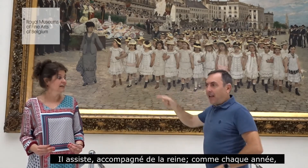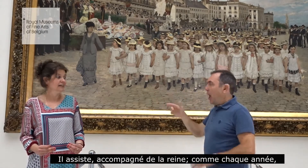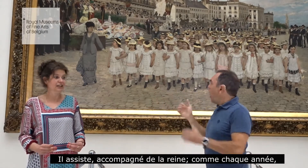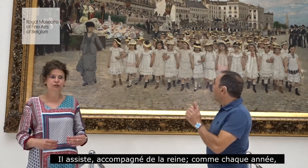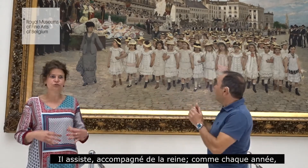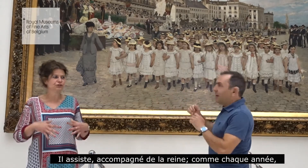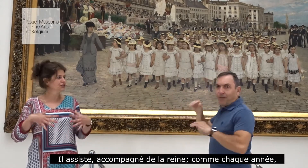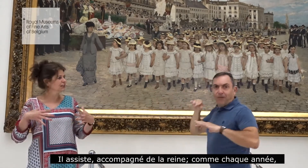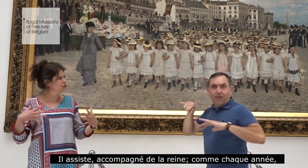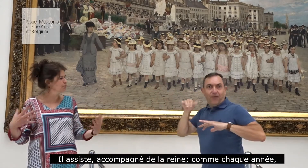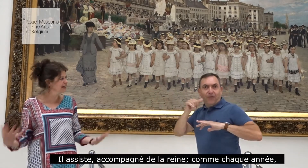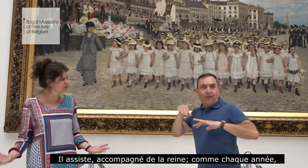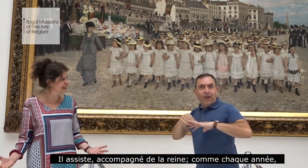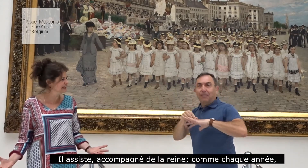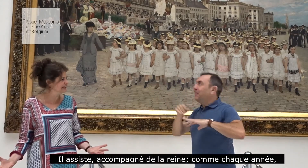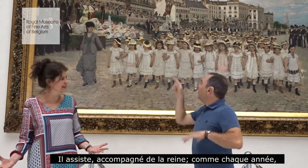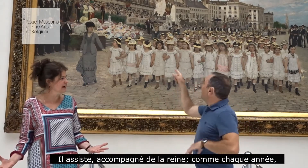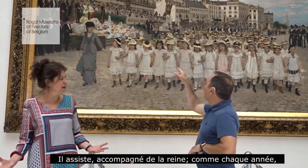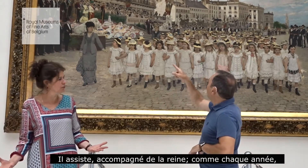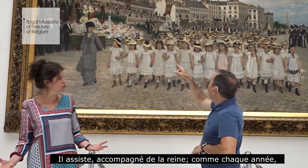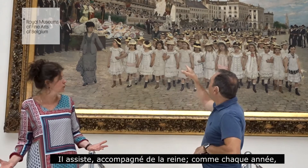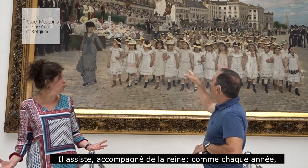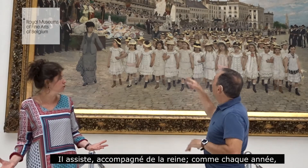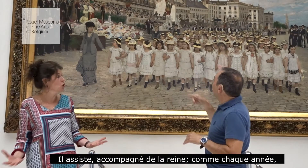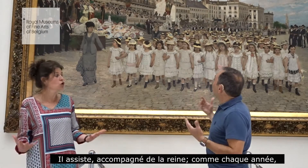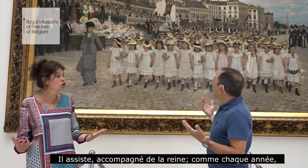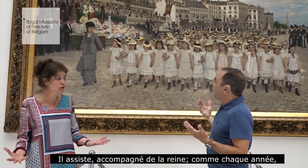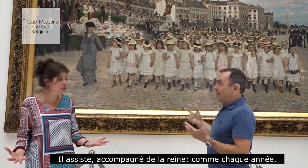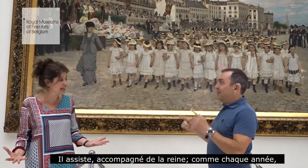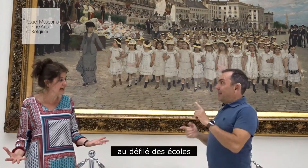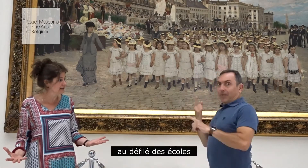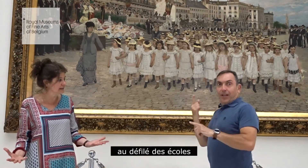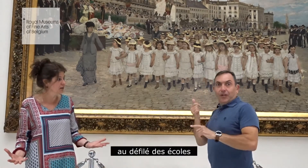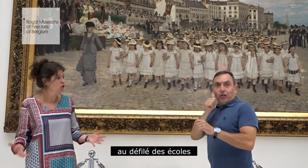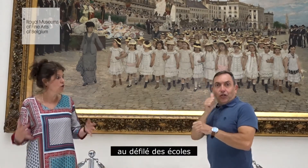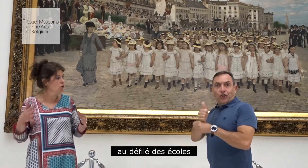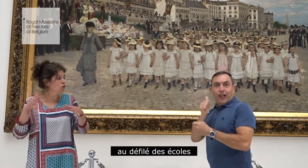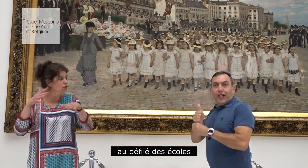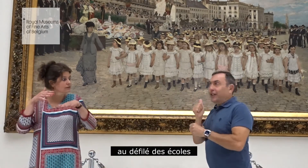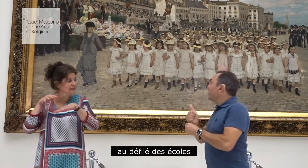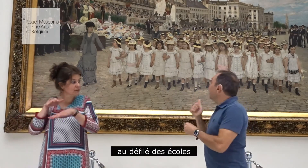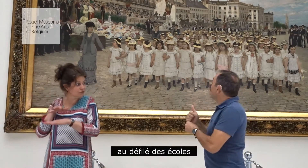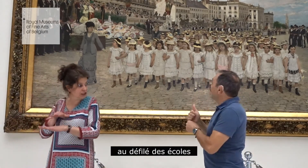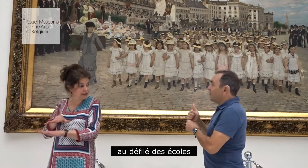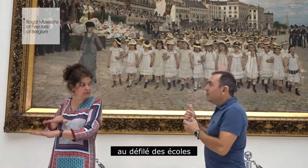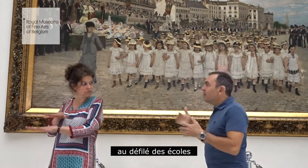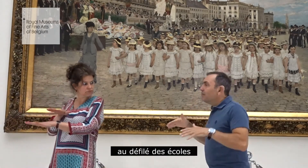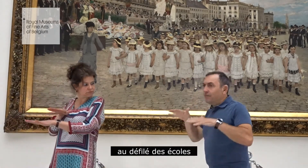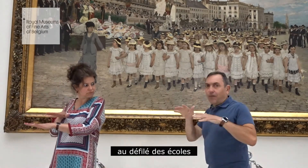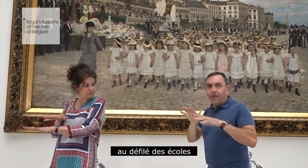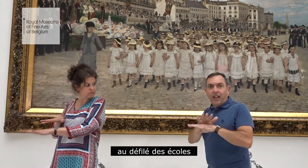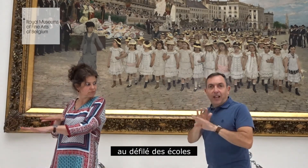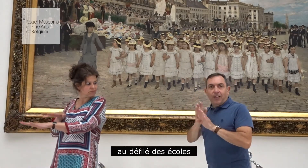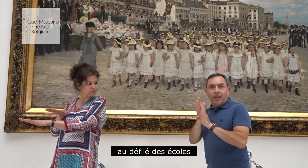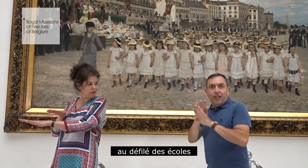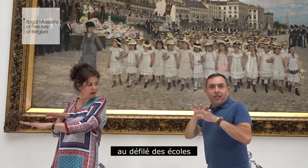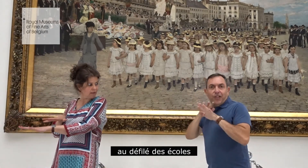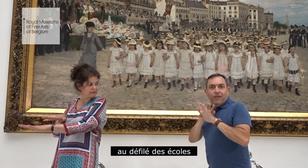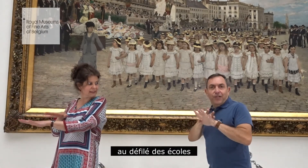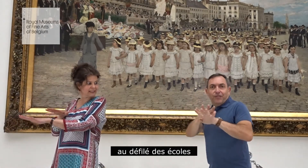et une série de personnalités importantes, comme chaque année, au défilé des